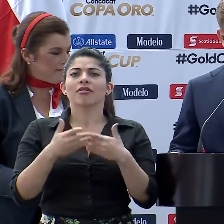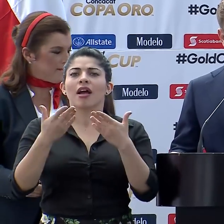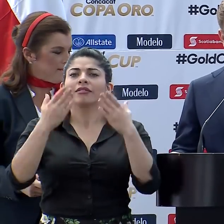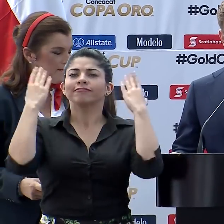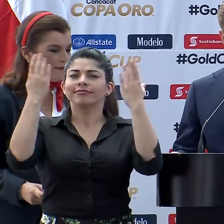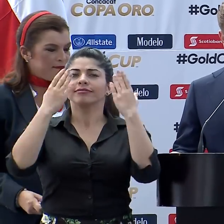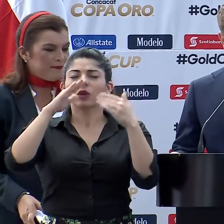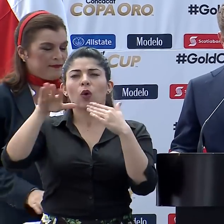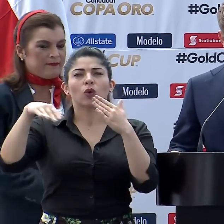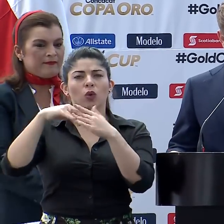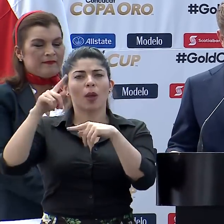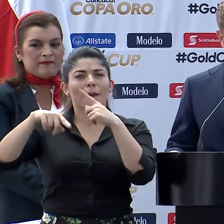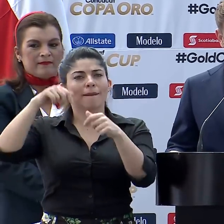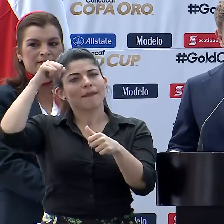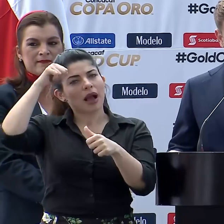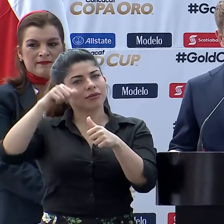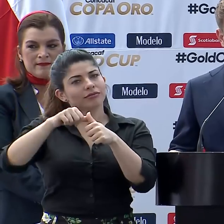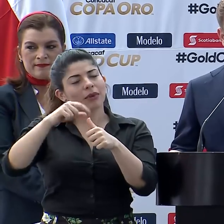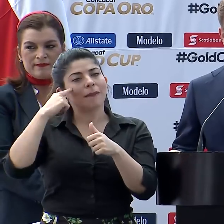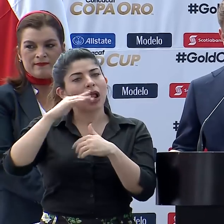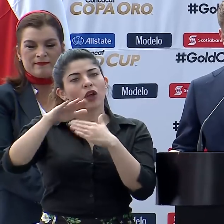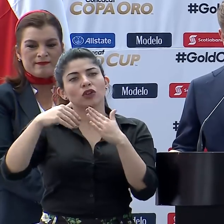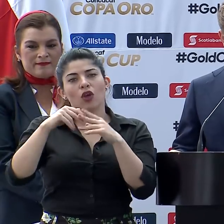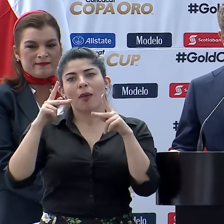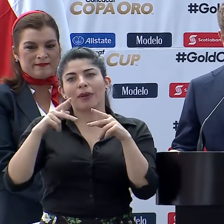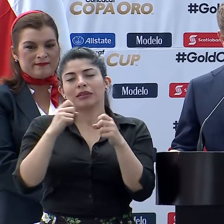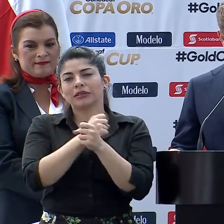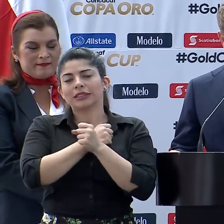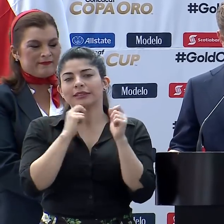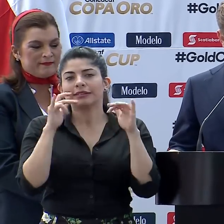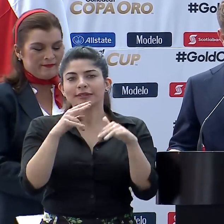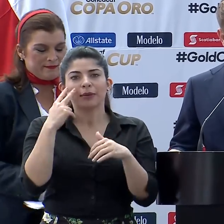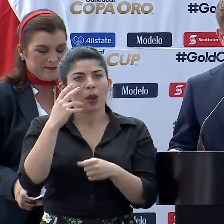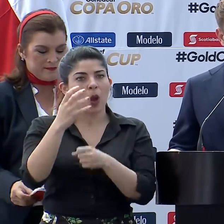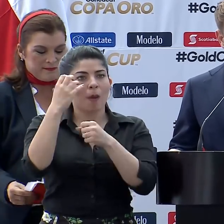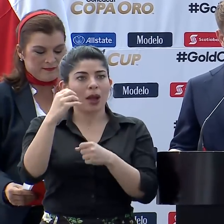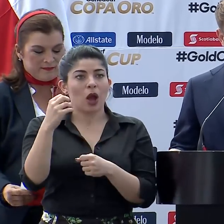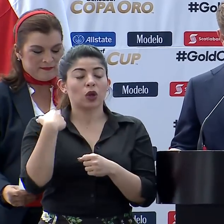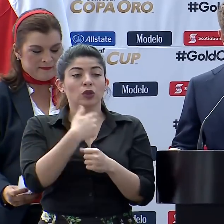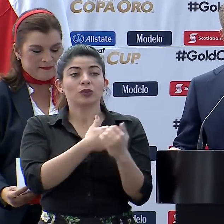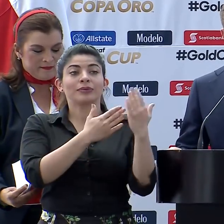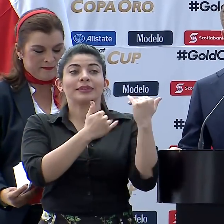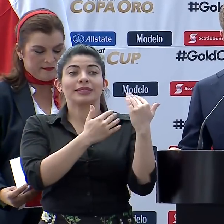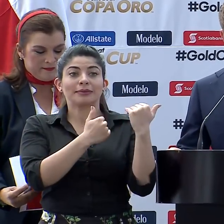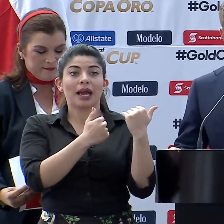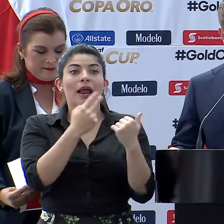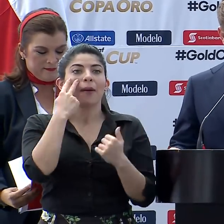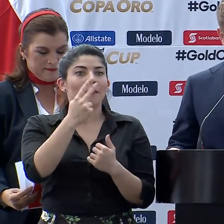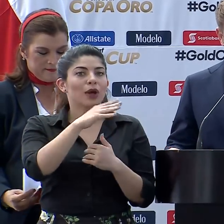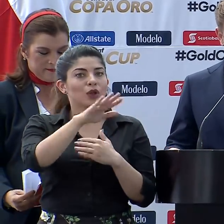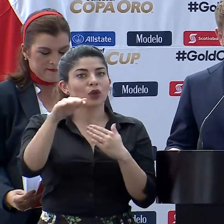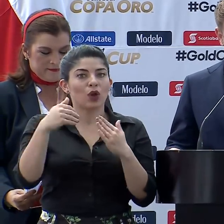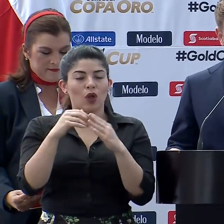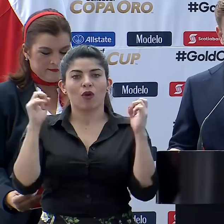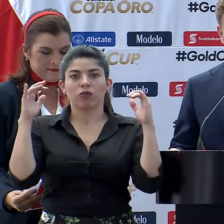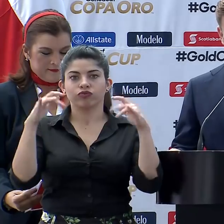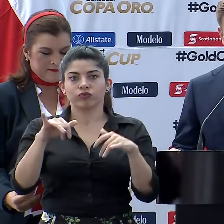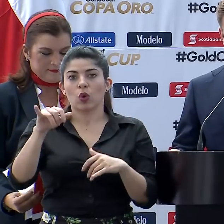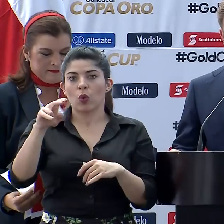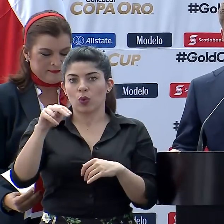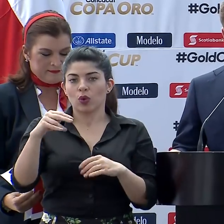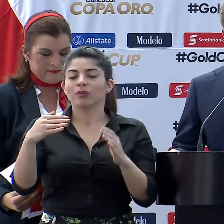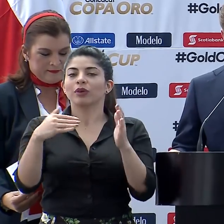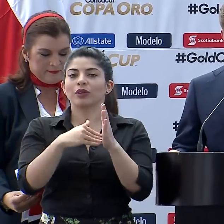celebración memorable para todos nuestros aficionados de Copa Oro. Esperamos verles a todos en junio